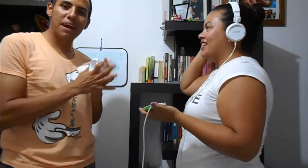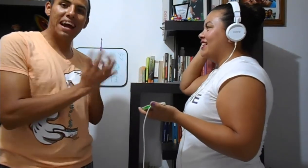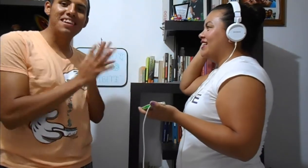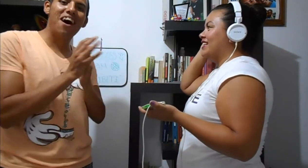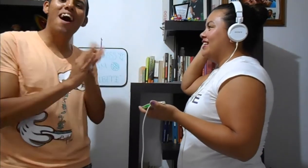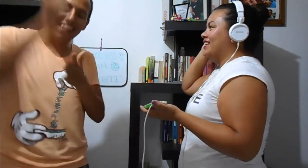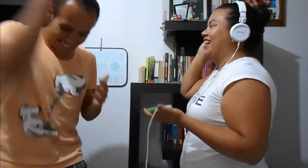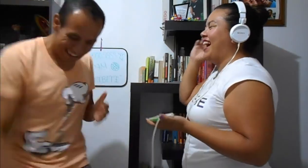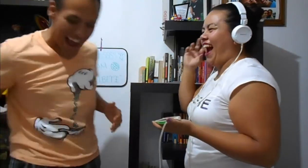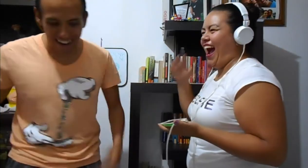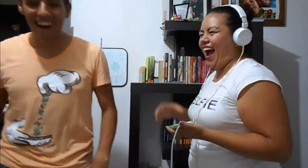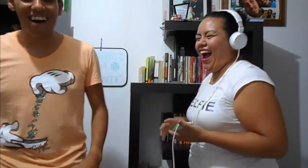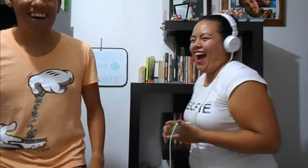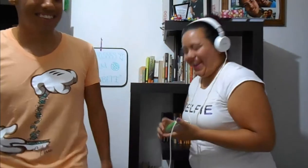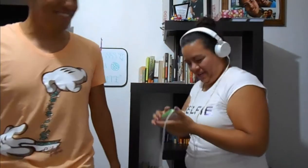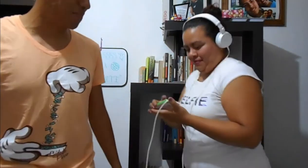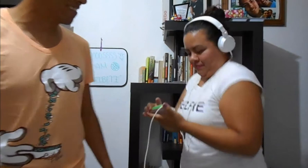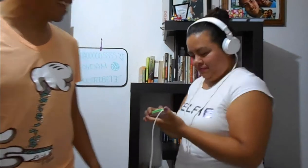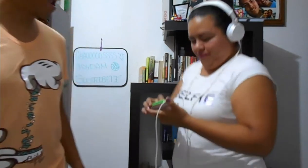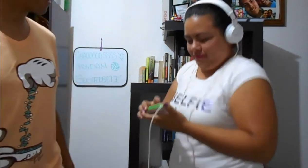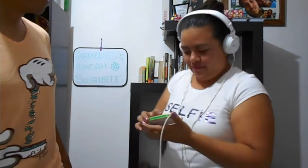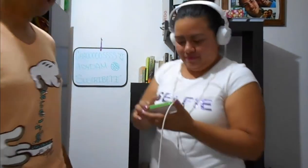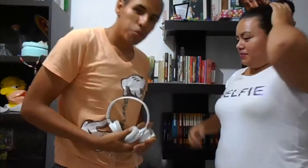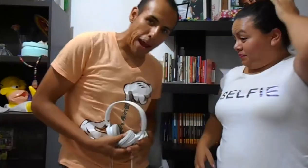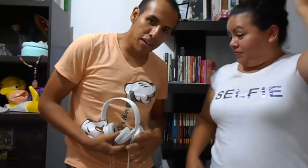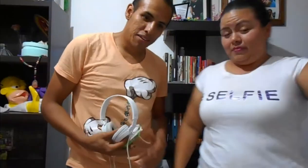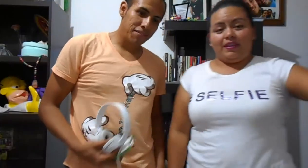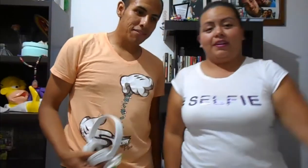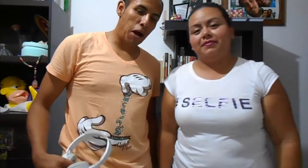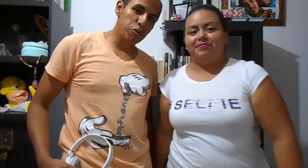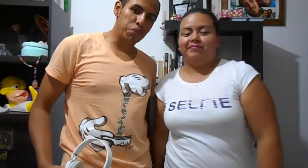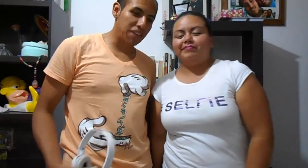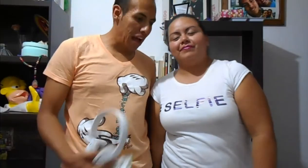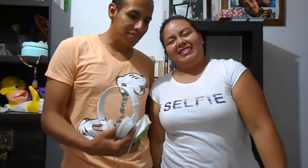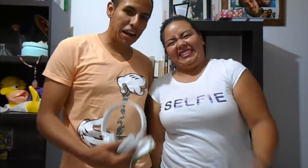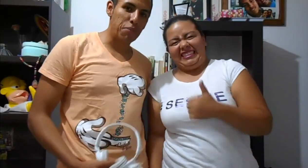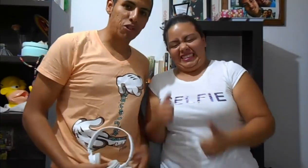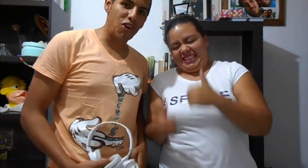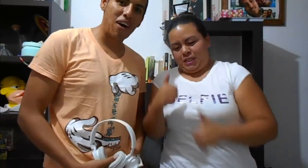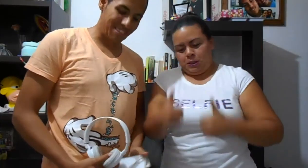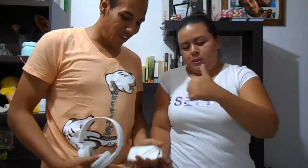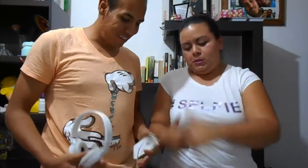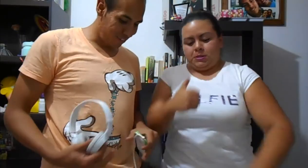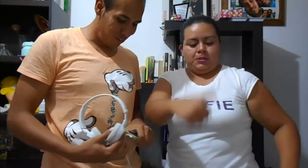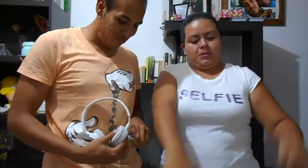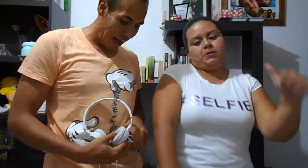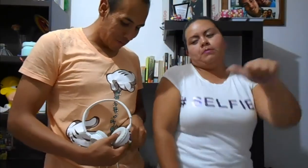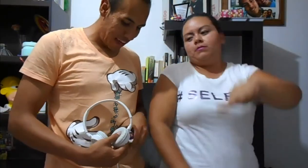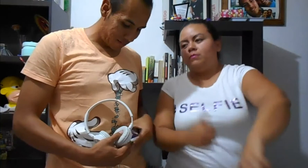me ganó. ¡Tiramos! No puede ser. Bueno, chavos, pues ya se acabó todo esto. Esto es un fraude.